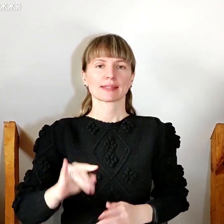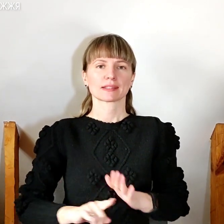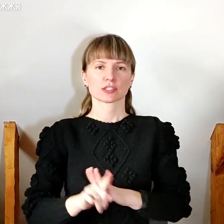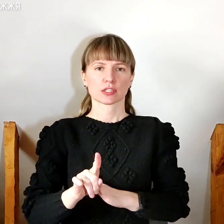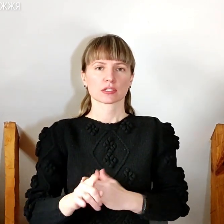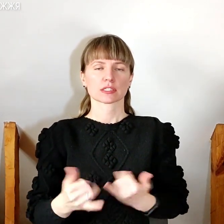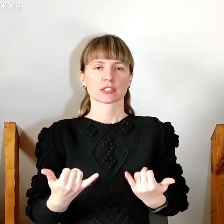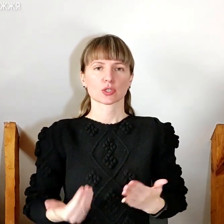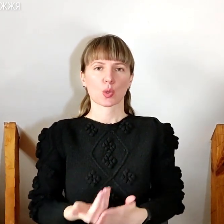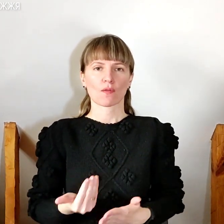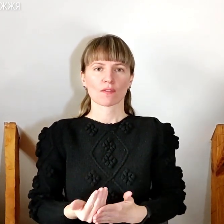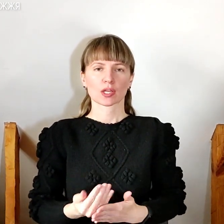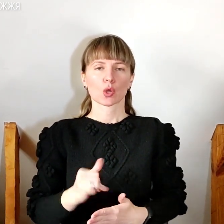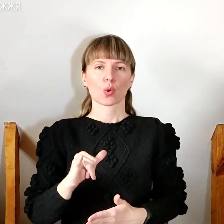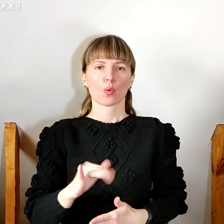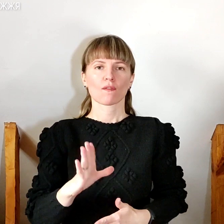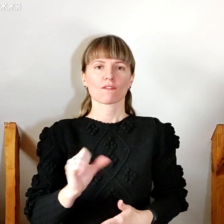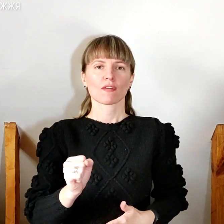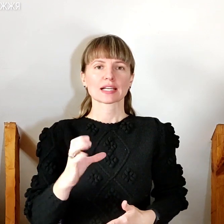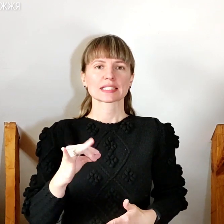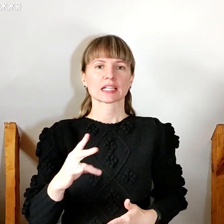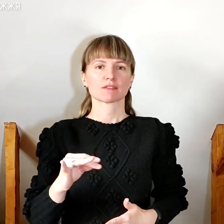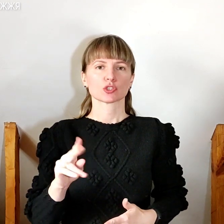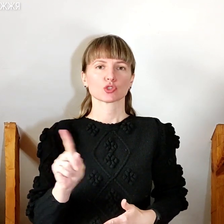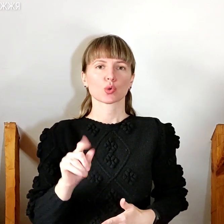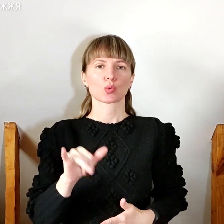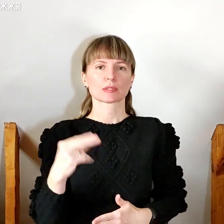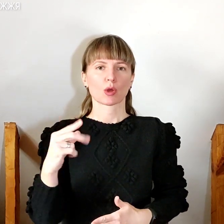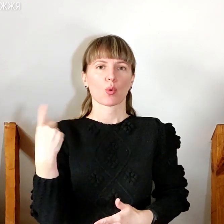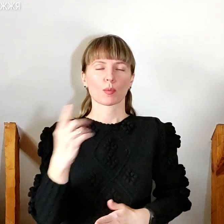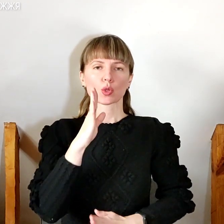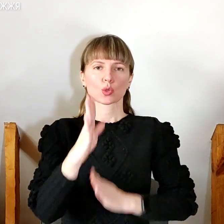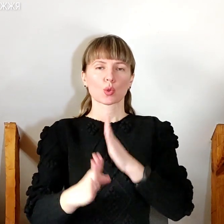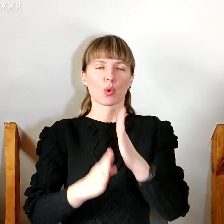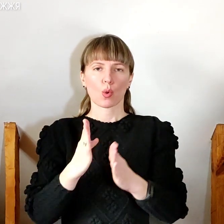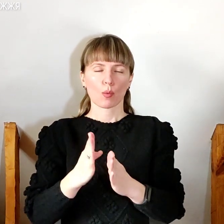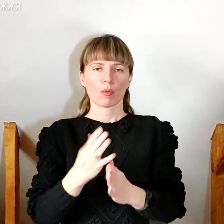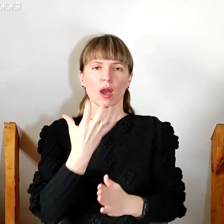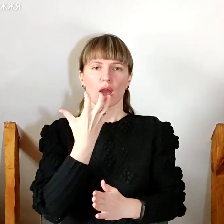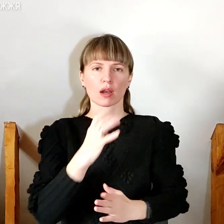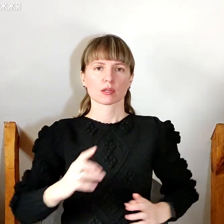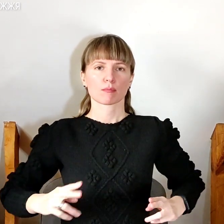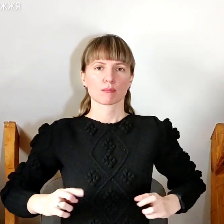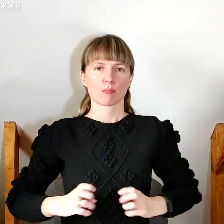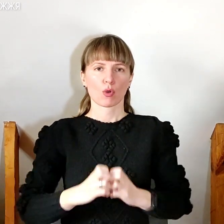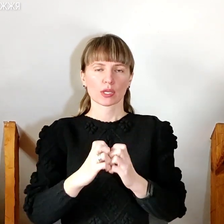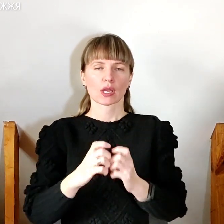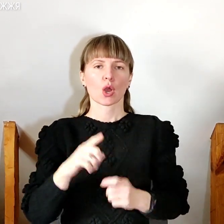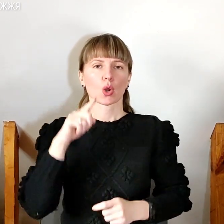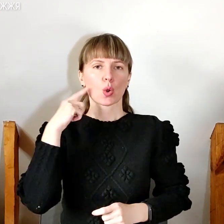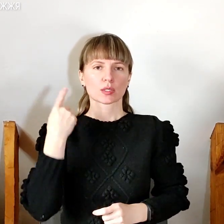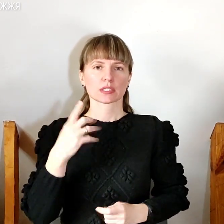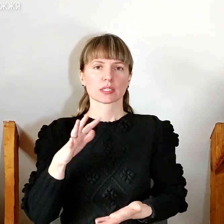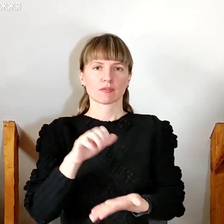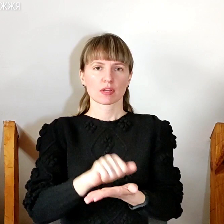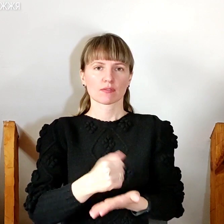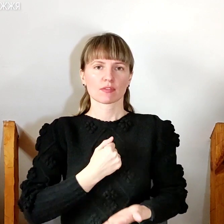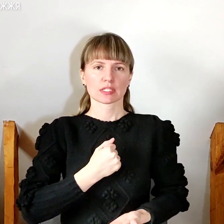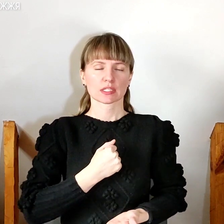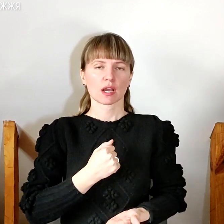у Запорізькій області, вже добу тривають запеклі бої. Російські окупаційні війська бомблять місто з градів. Люди перебувають у сховищах.